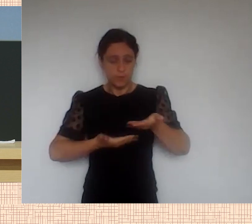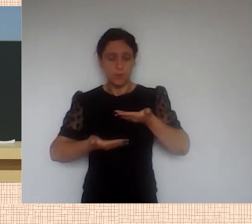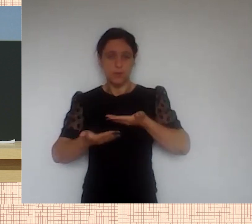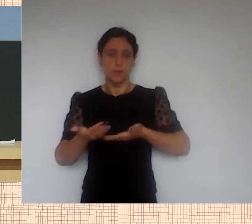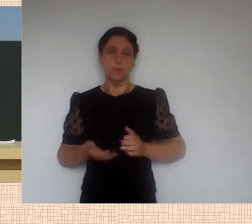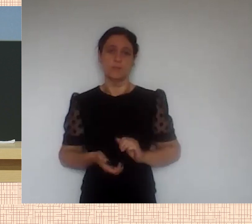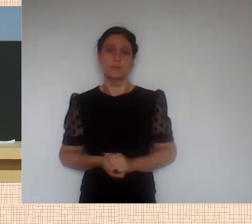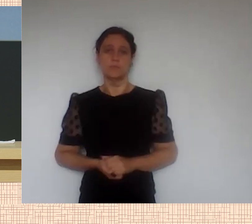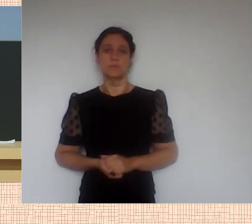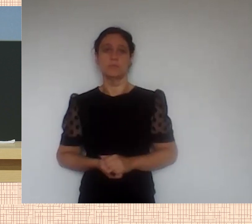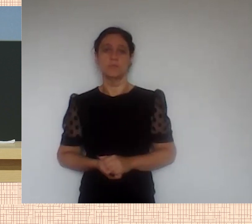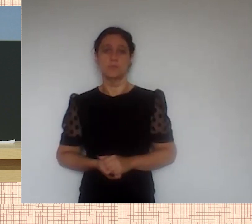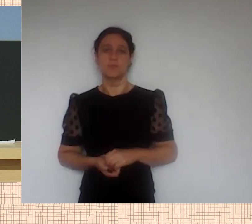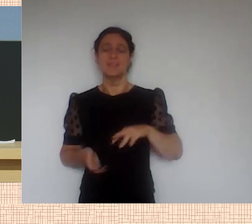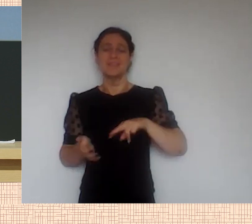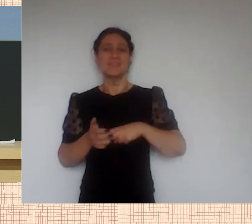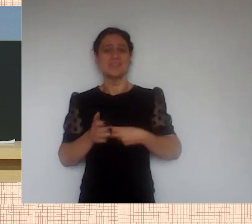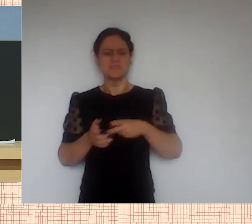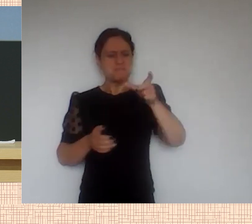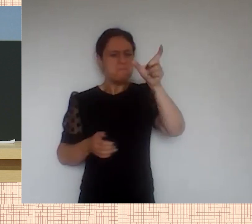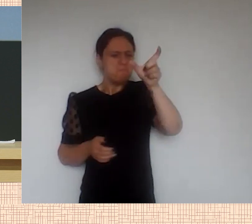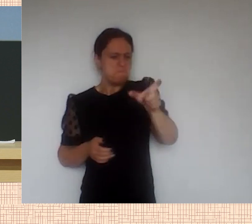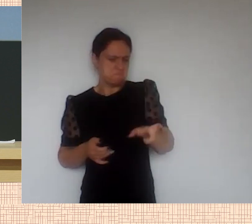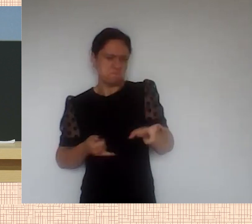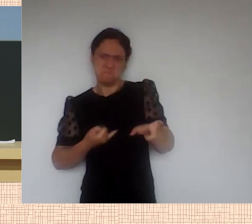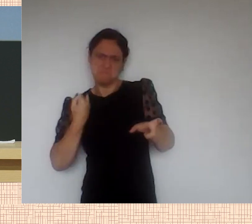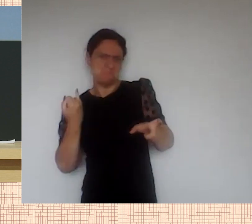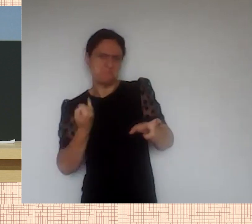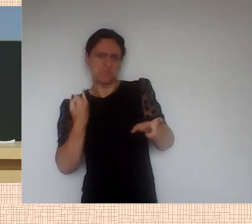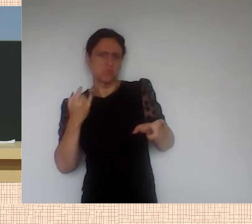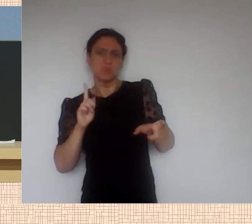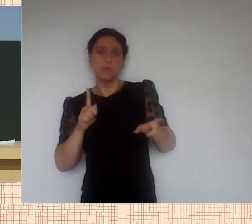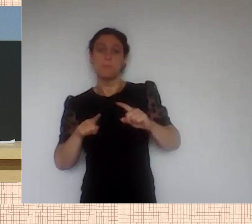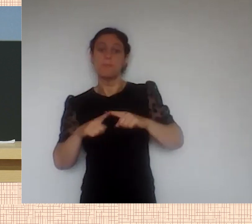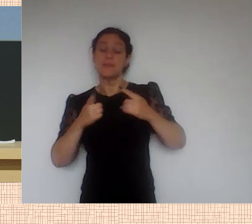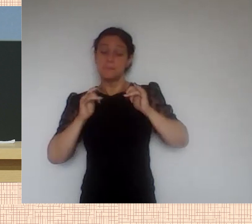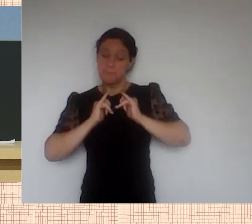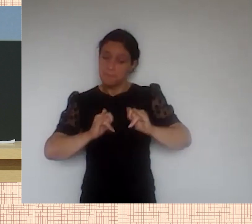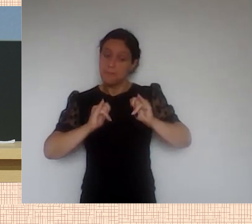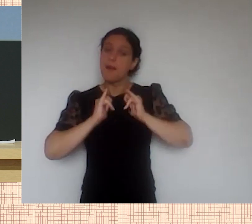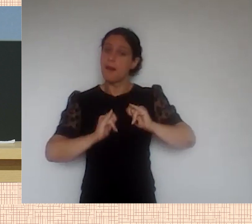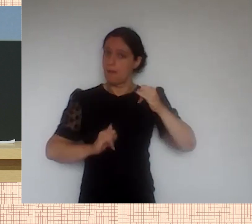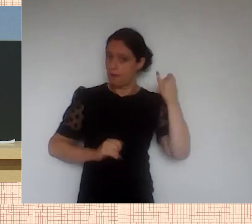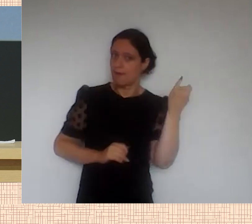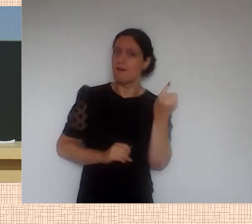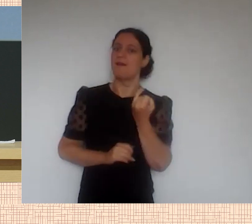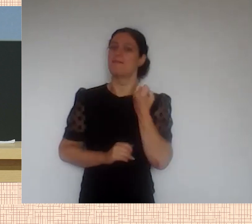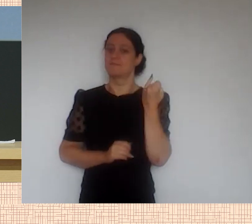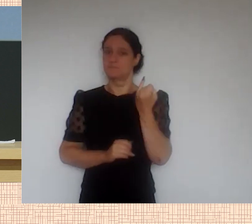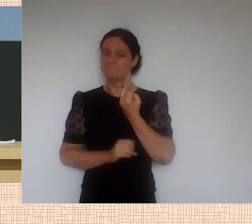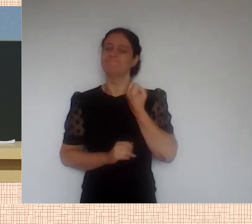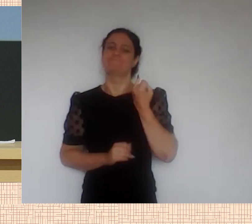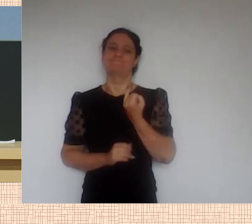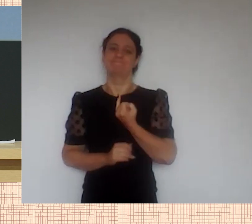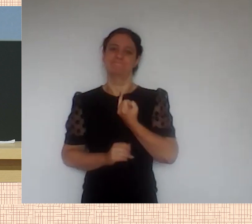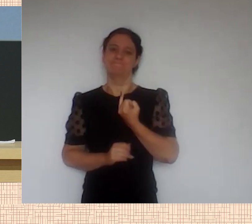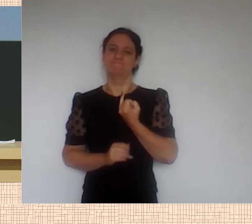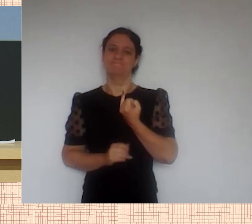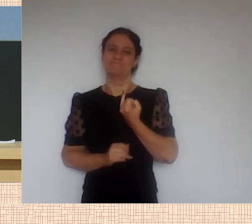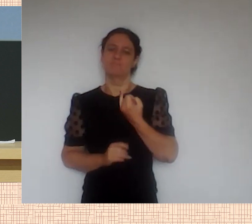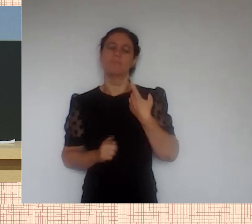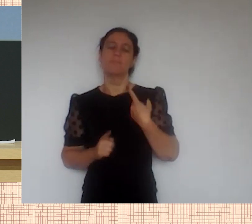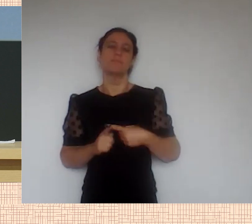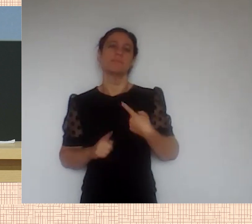A palavra, né? Por quê? Porque essa palavra que vocês mantêm comunhão com o apóstolo,